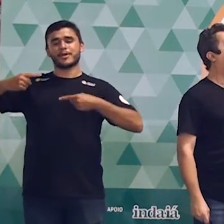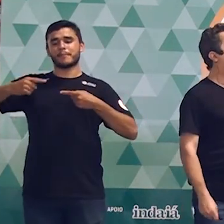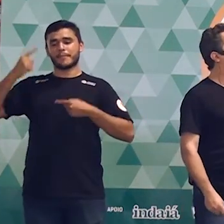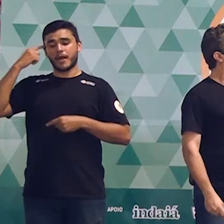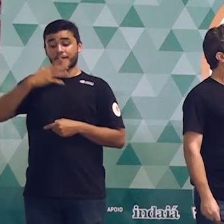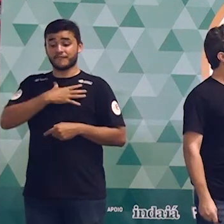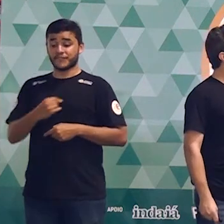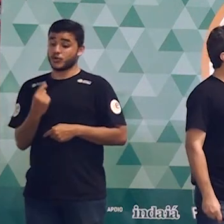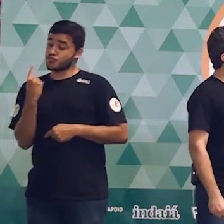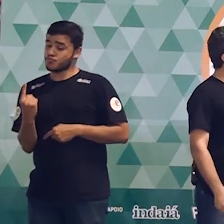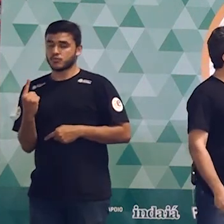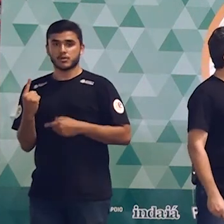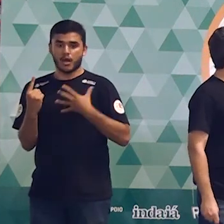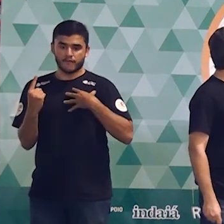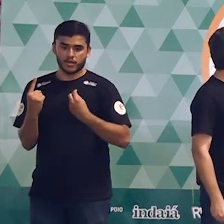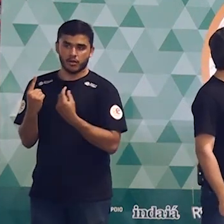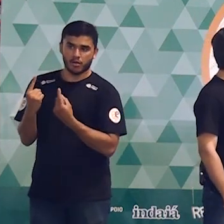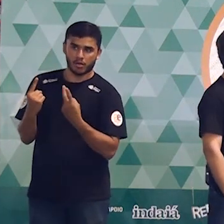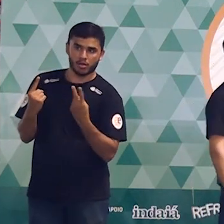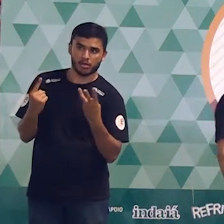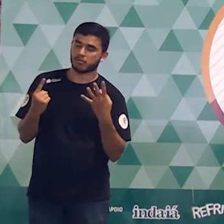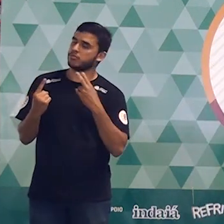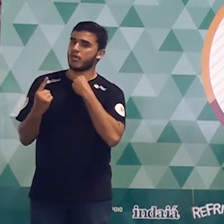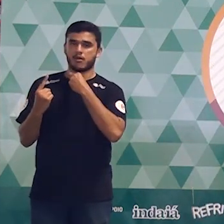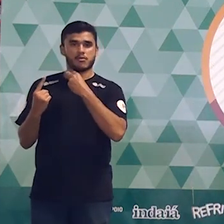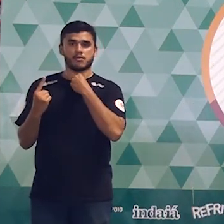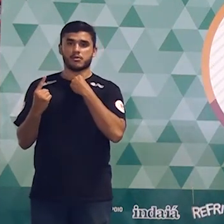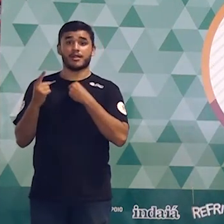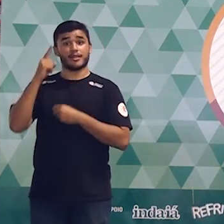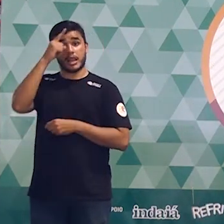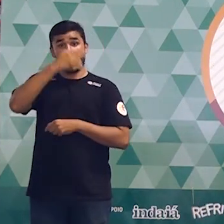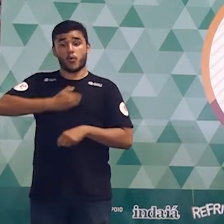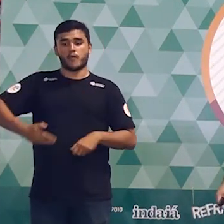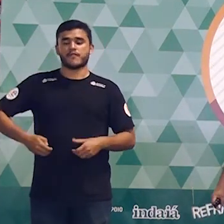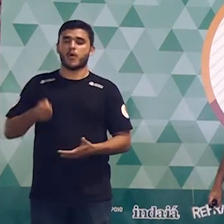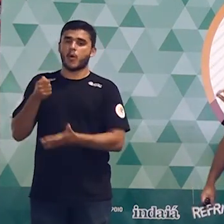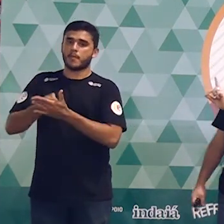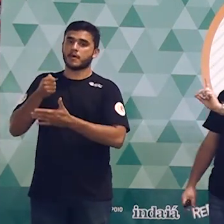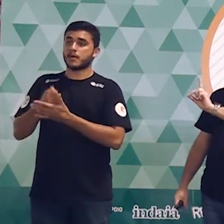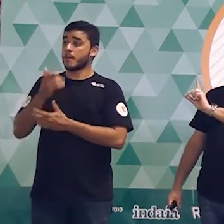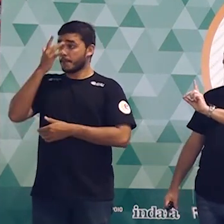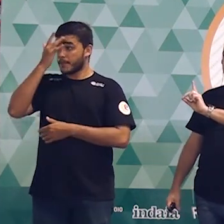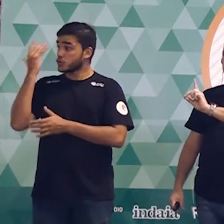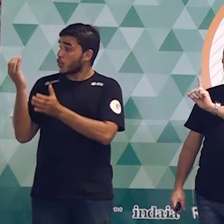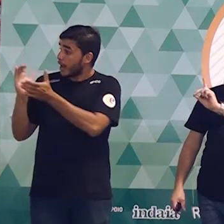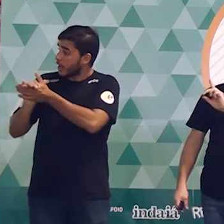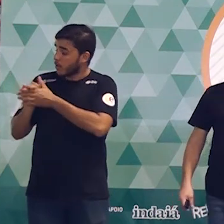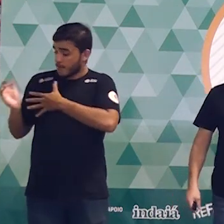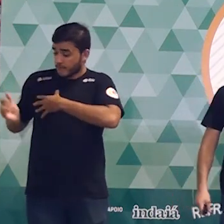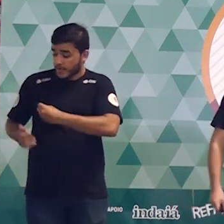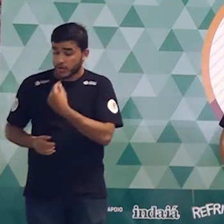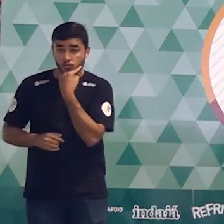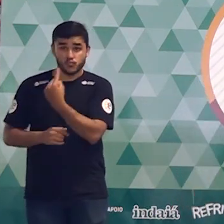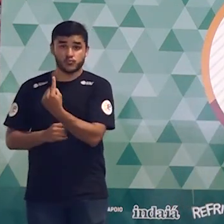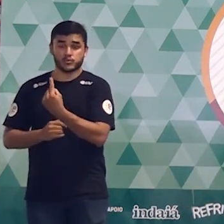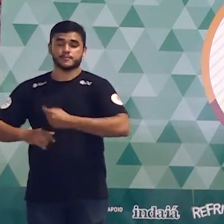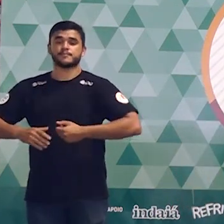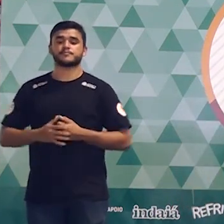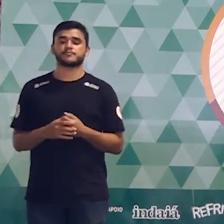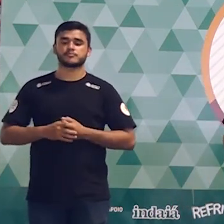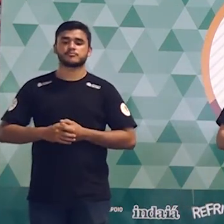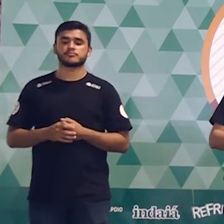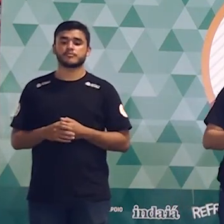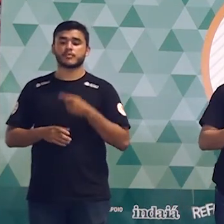ouviram falar. O governo lá obriga as pessoas a terem só um filho por casal, ok? Querendo ou não,